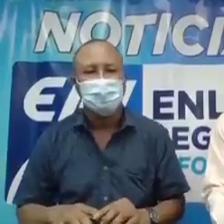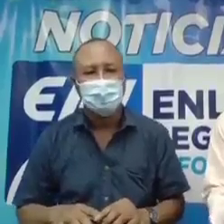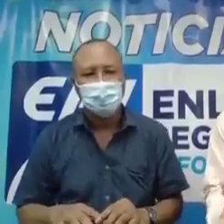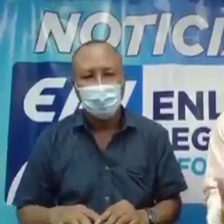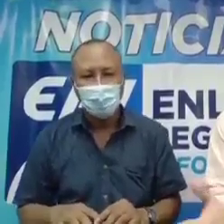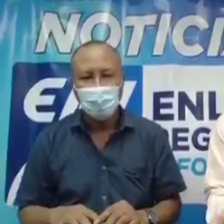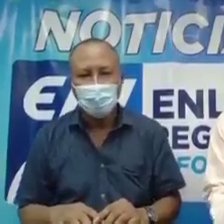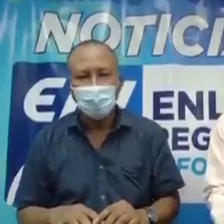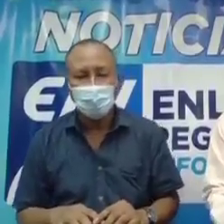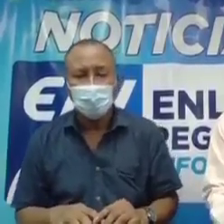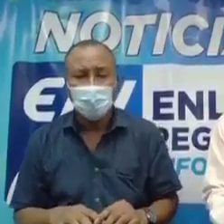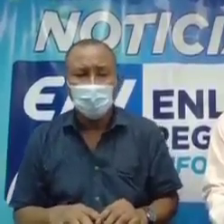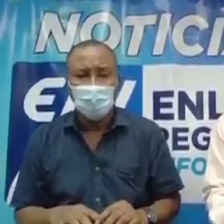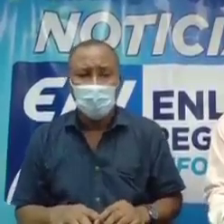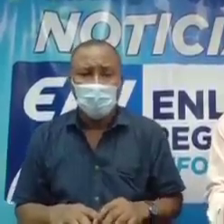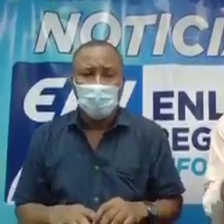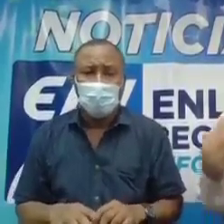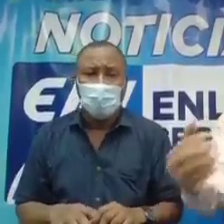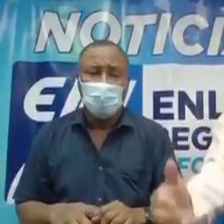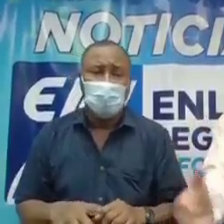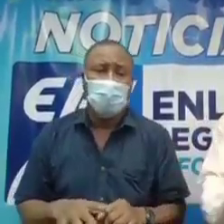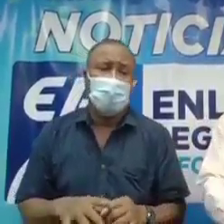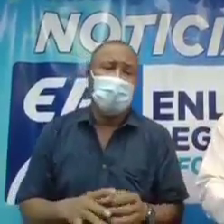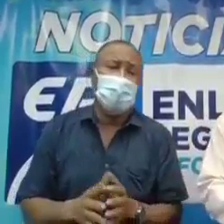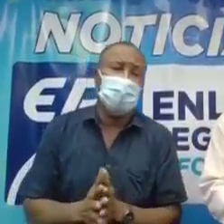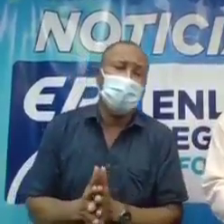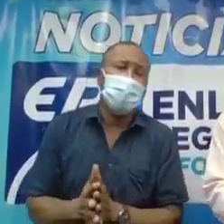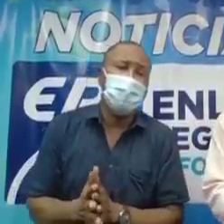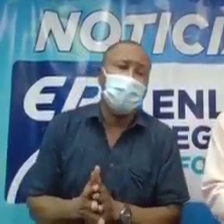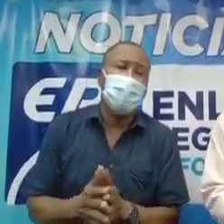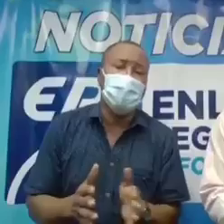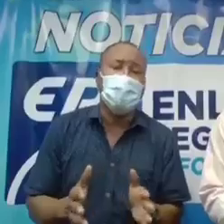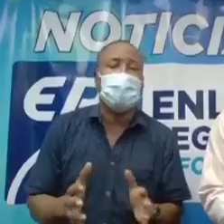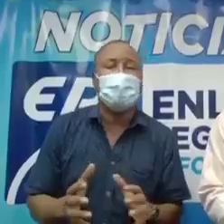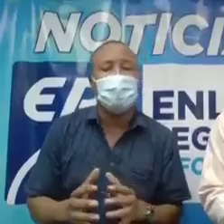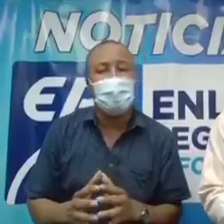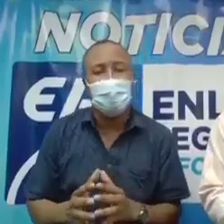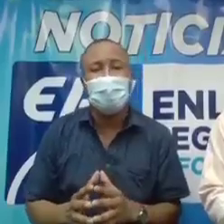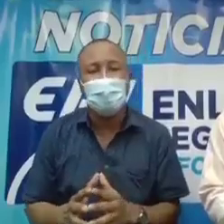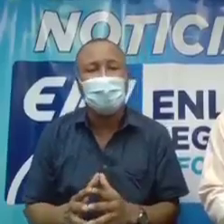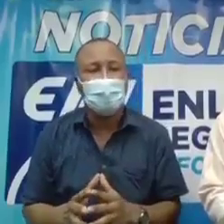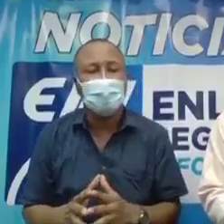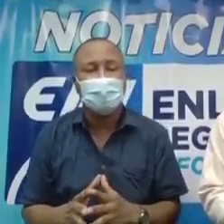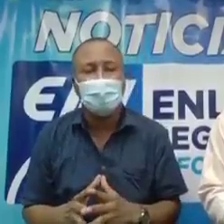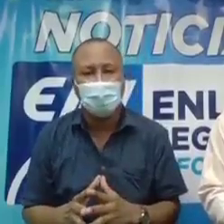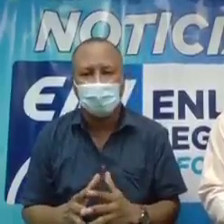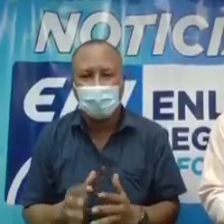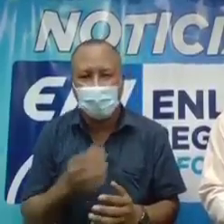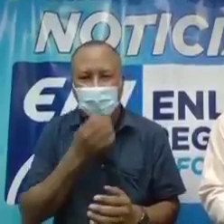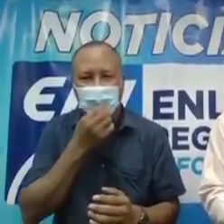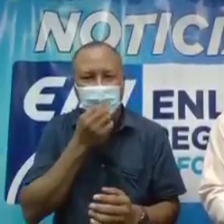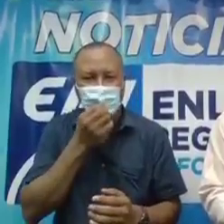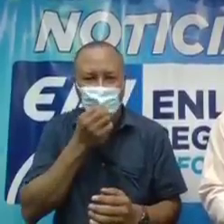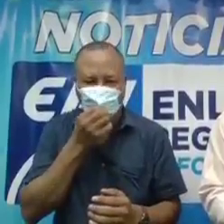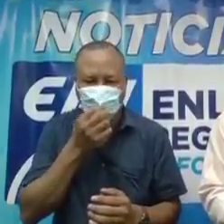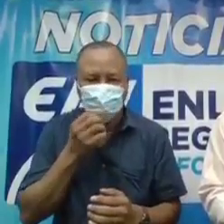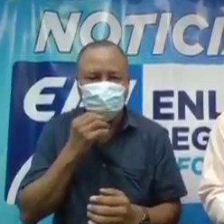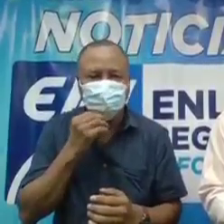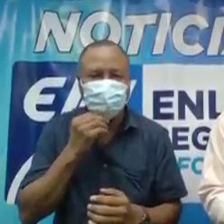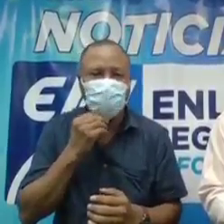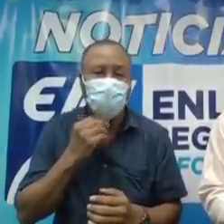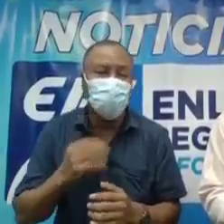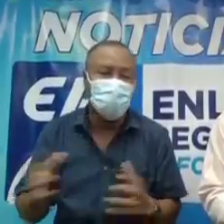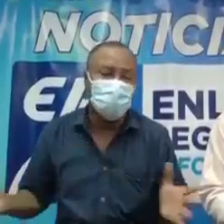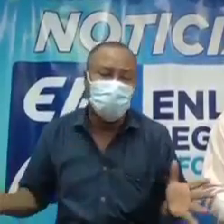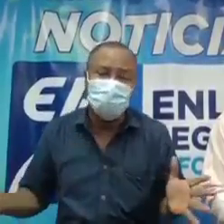situación será así durante todos estos 2 años, también pensando en la situación de es que también, Fabricio, hay que decir la verdad,